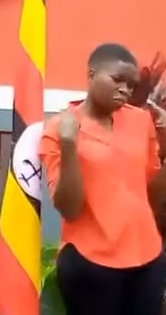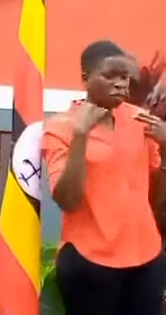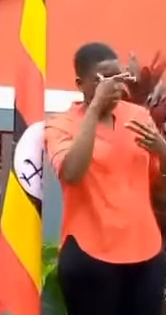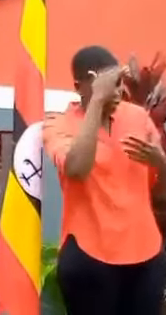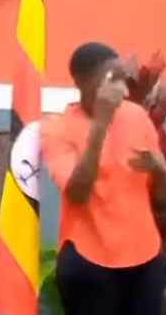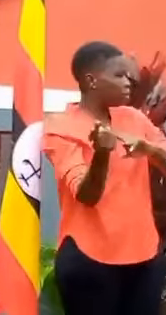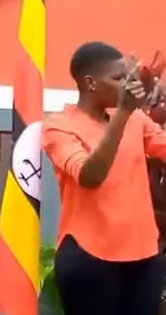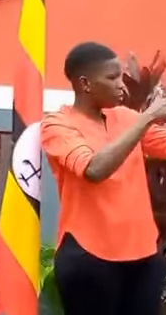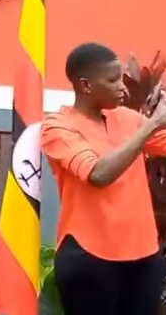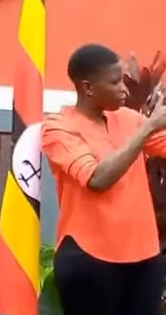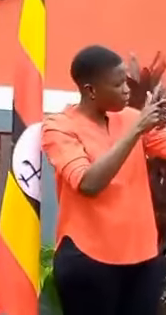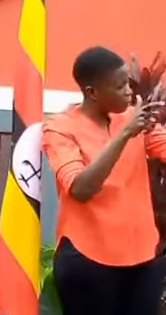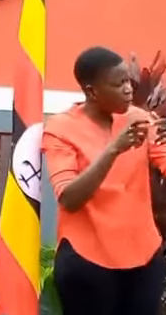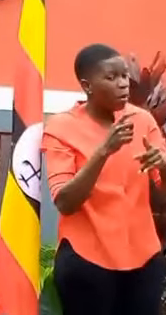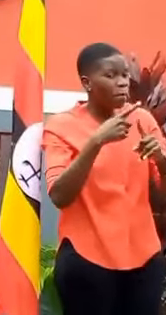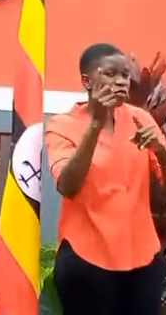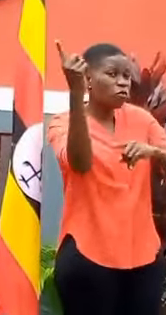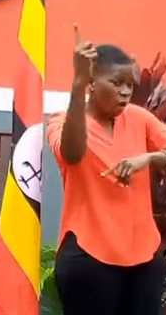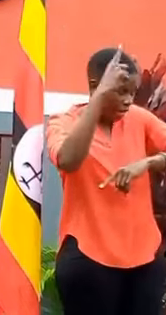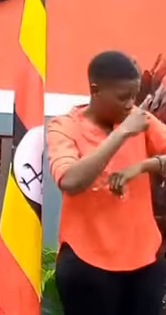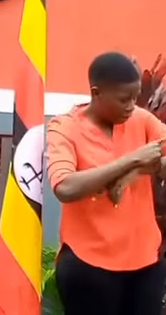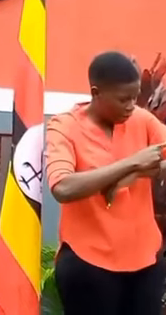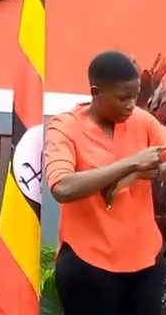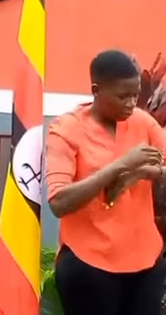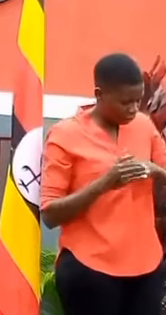day nakyo kijja kuggwa.